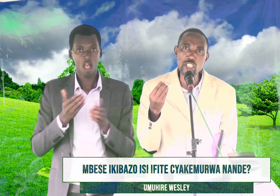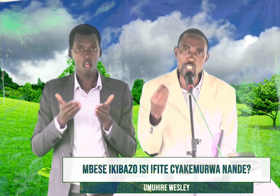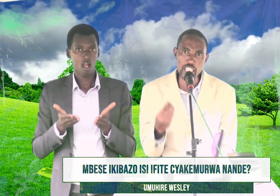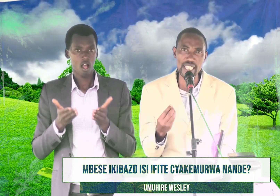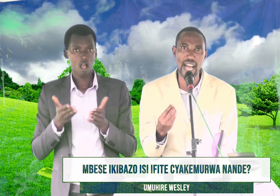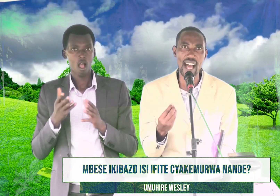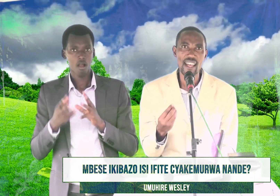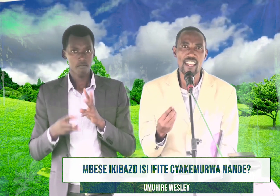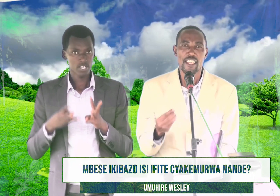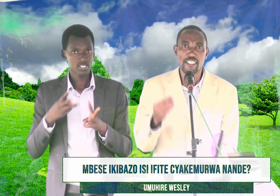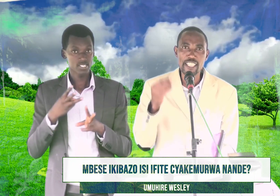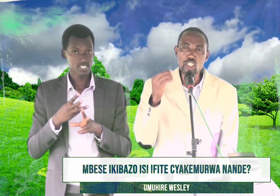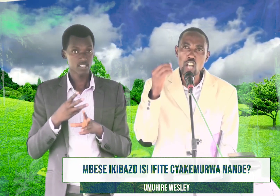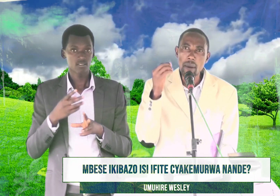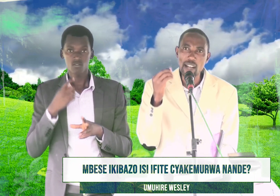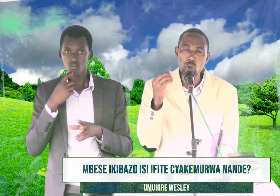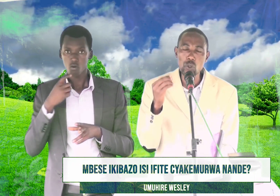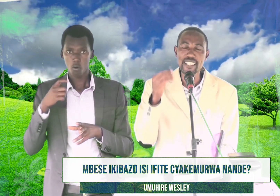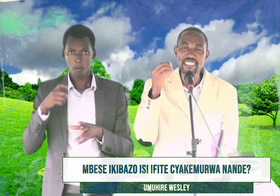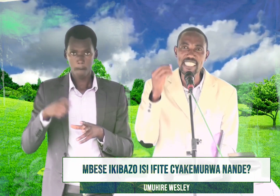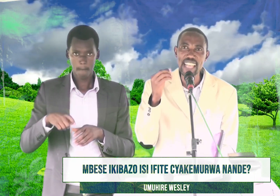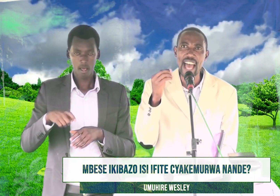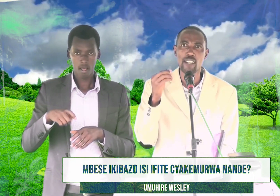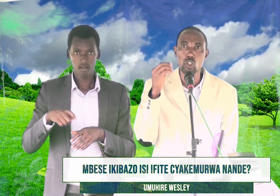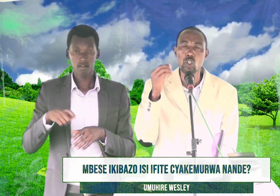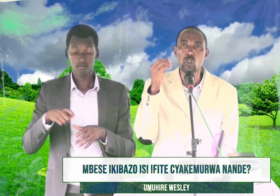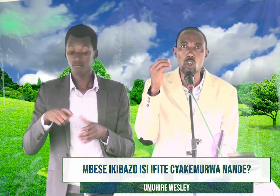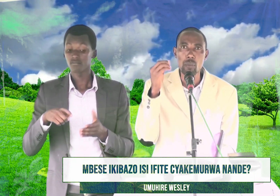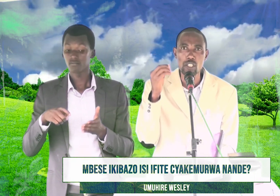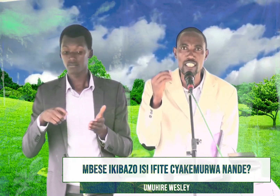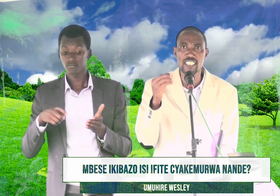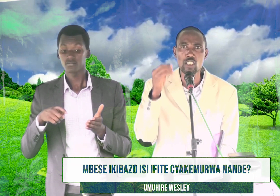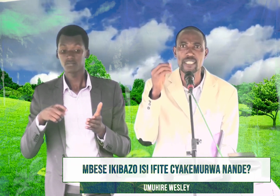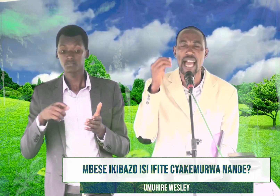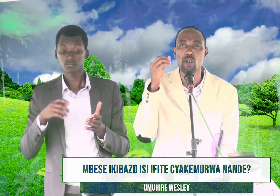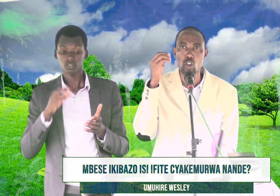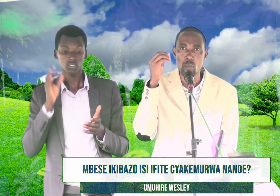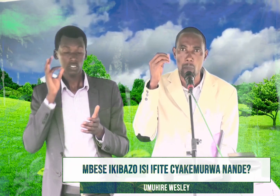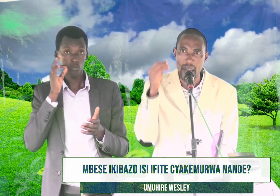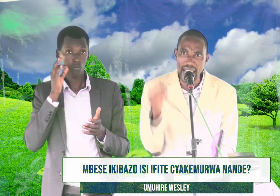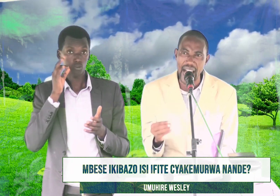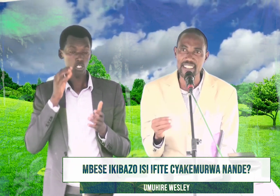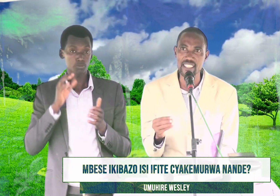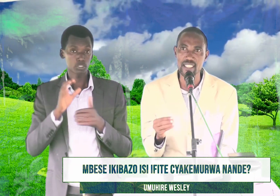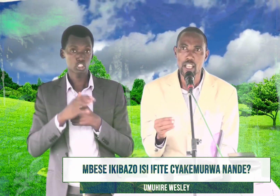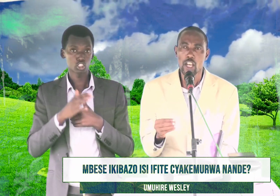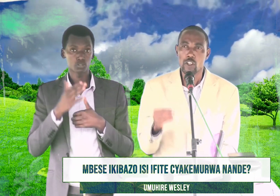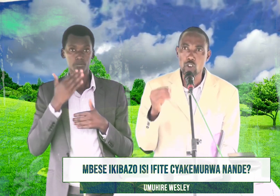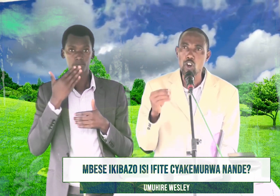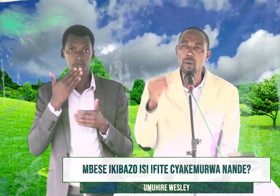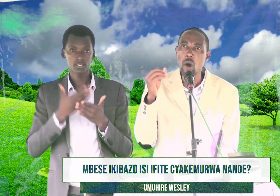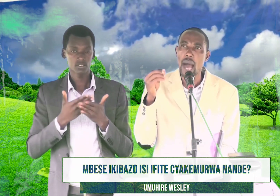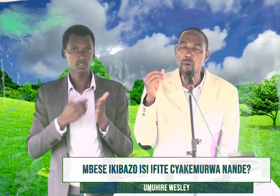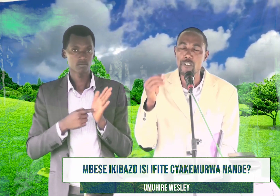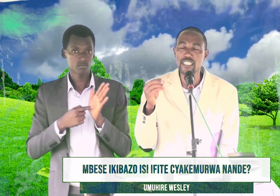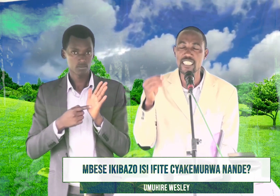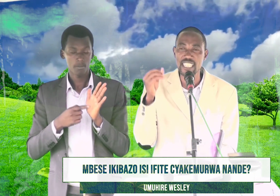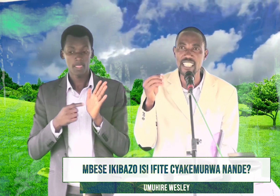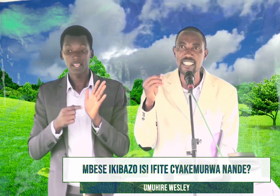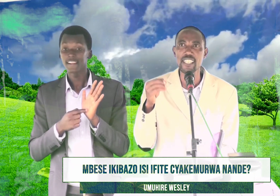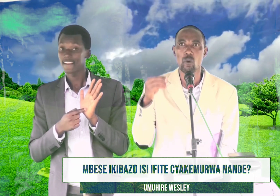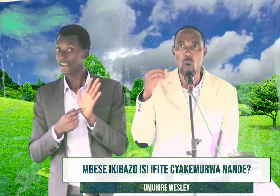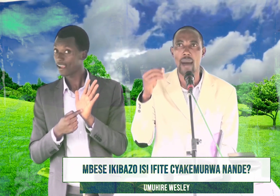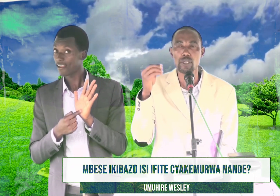Iyo mishinga ni ishobora kuguha izina ry'uko uri umukristo cyangwa uri umupagani, nubwo waba